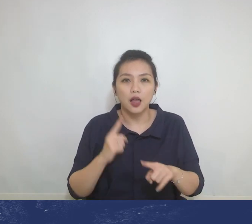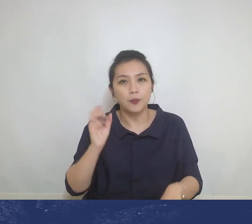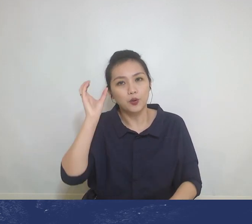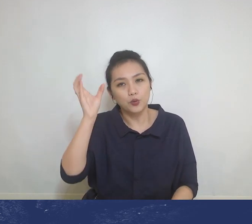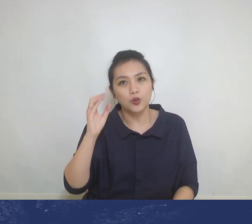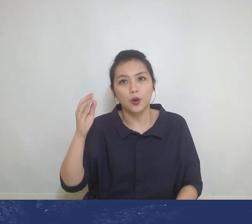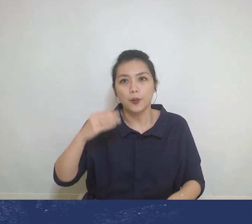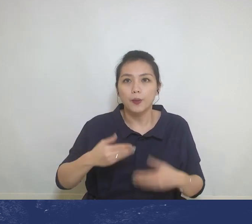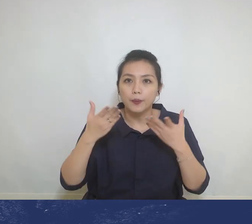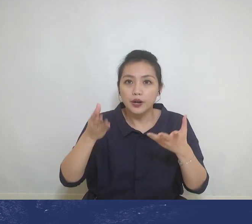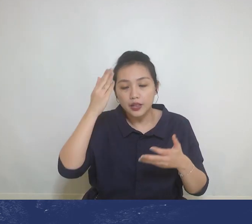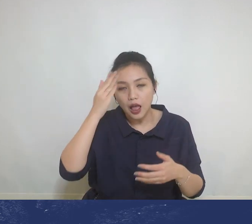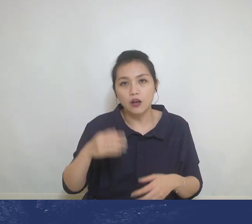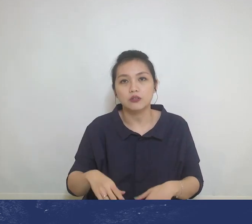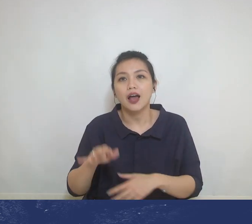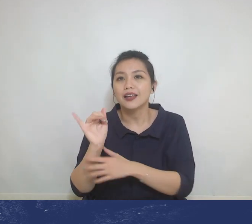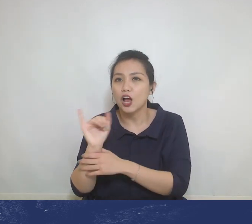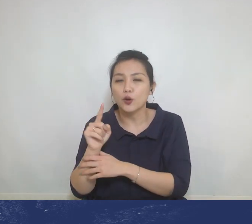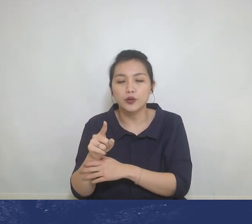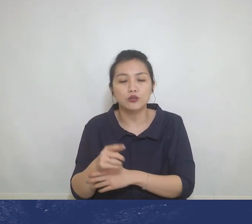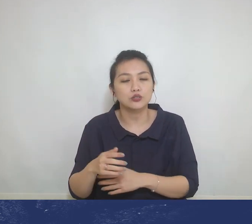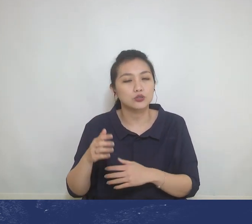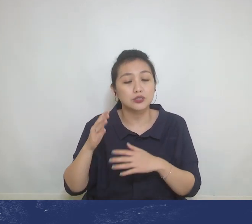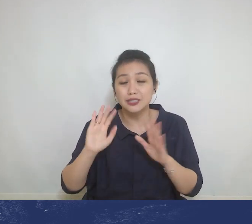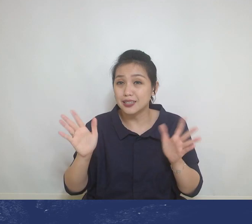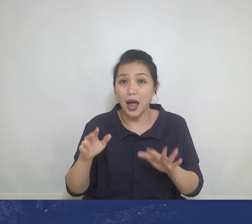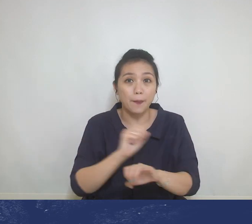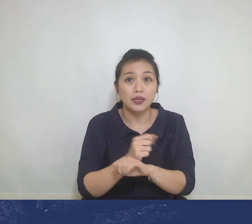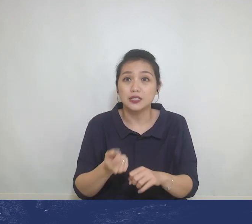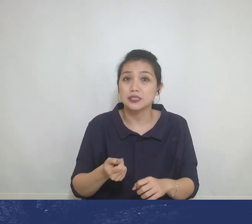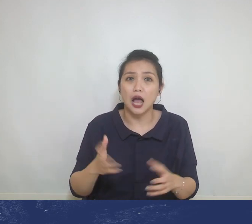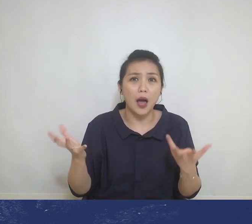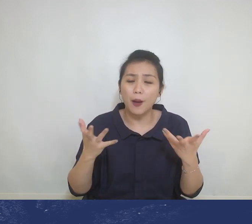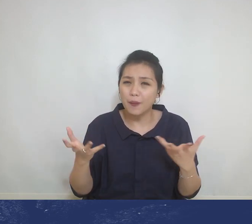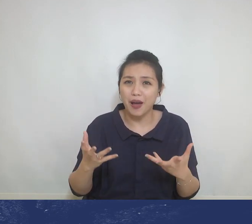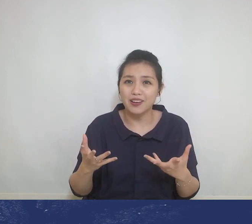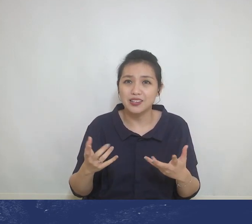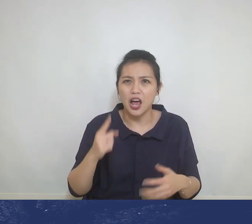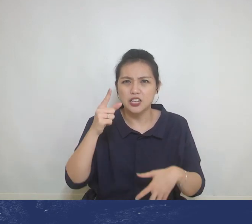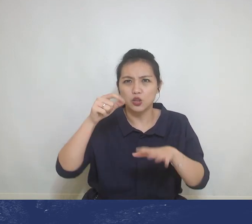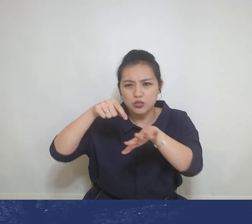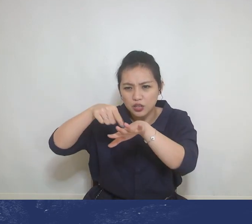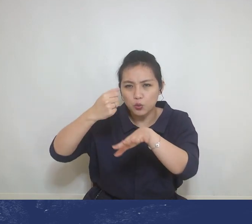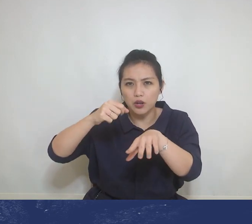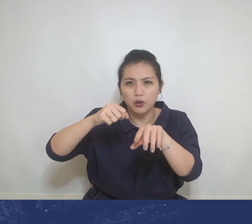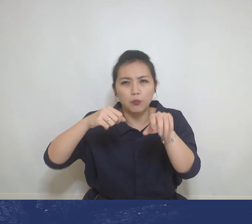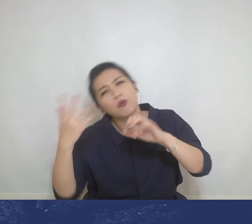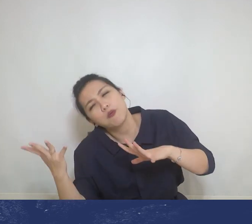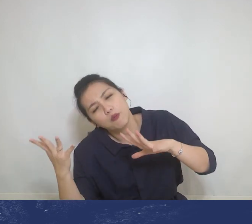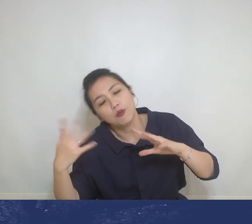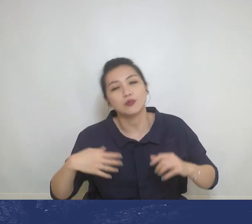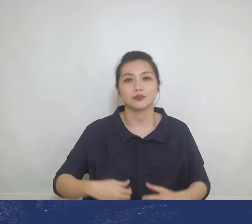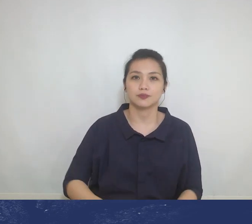lemah. Yakub itu sebenarnya enggak bisa apa-apa. Cuman dengan satu sentuhan, tak. Dia tahu